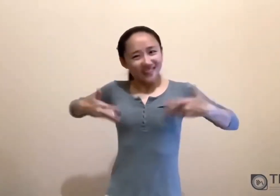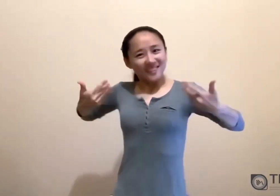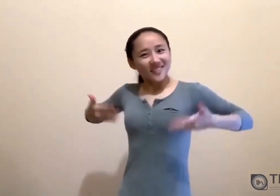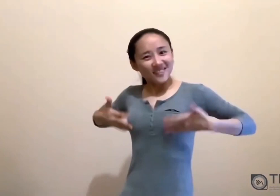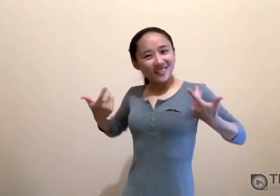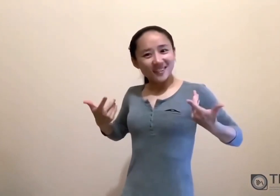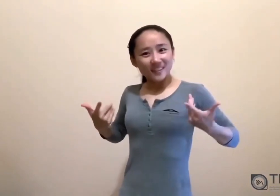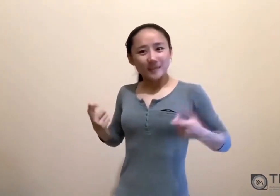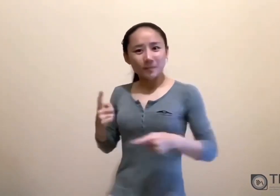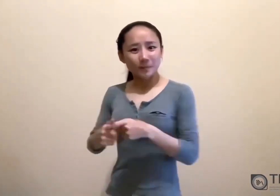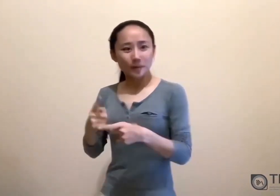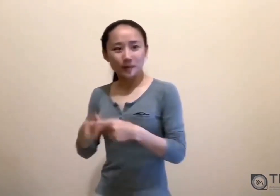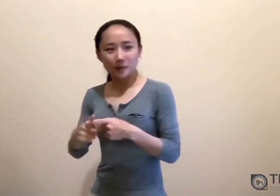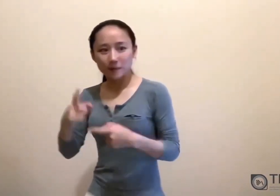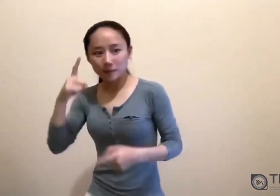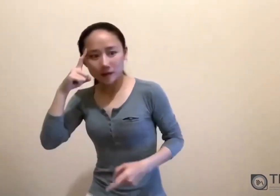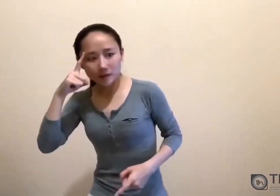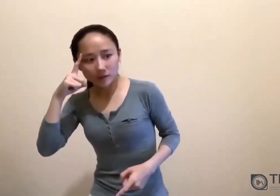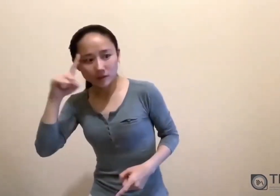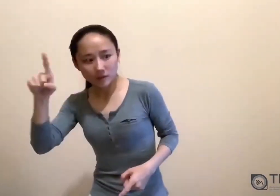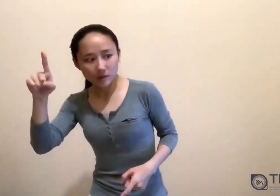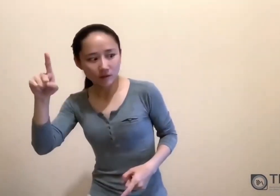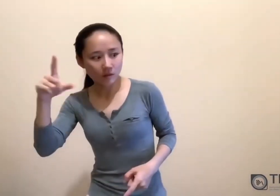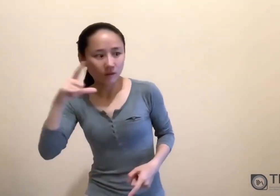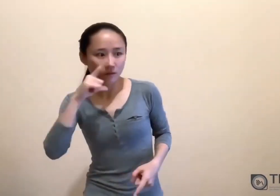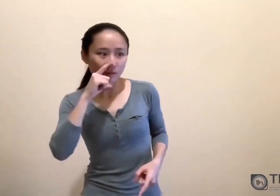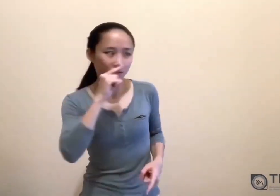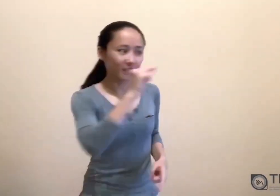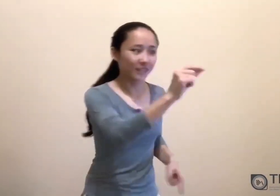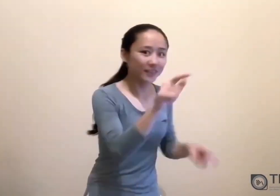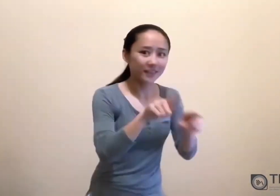ficou entusiasmada. E pensou: